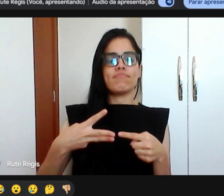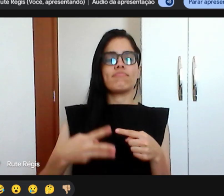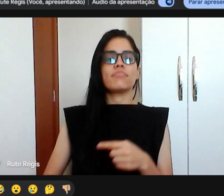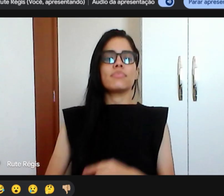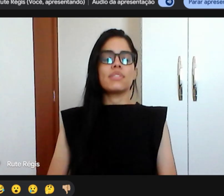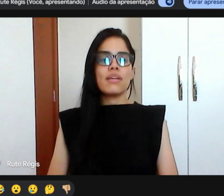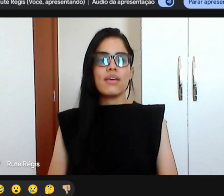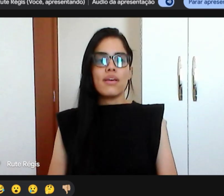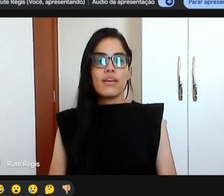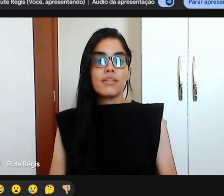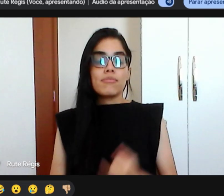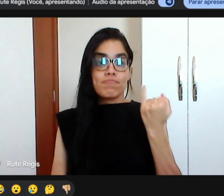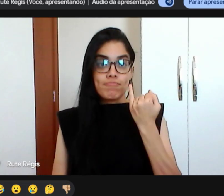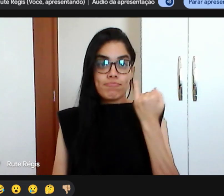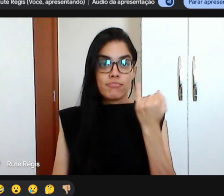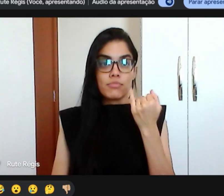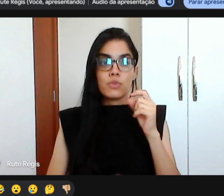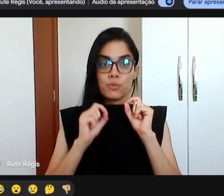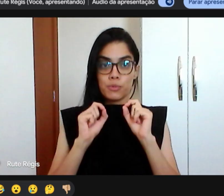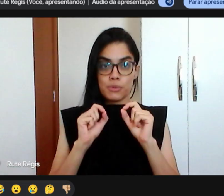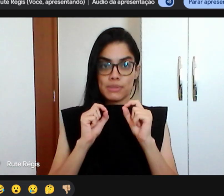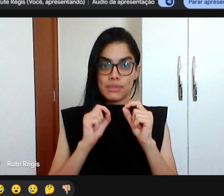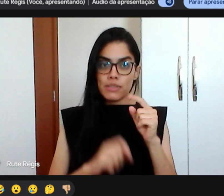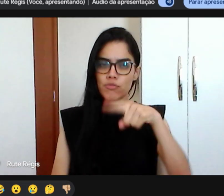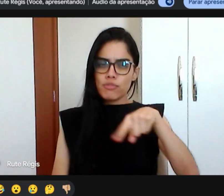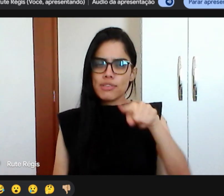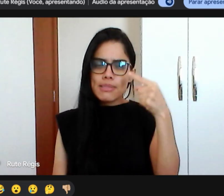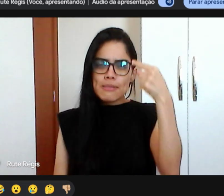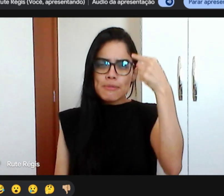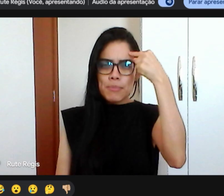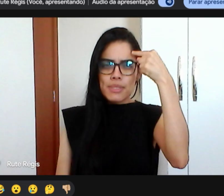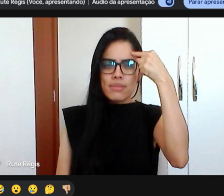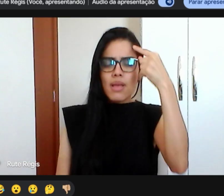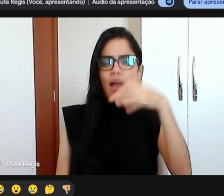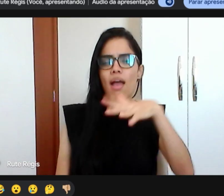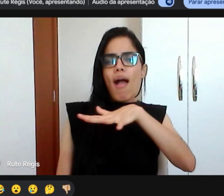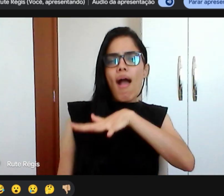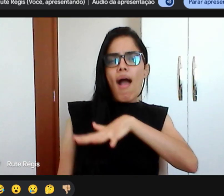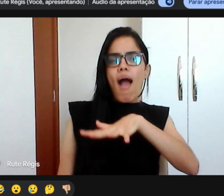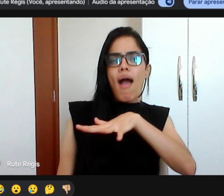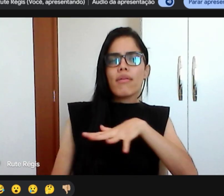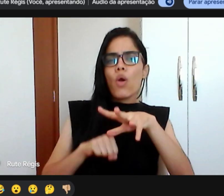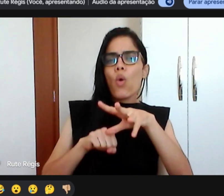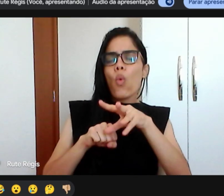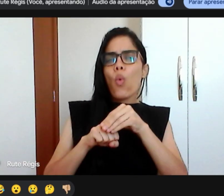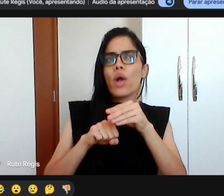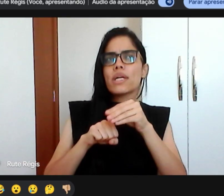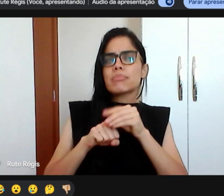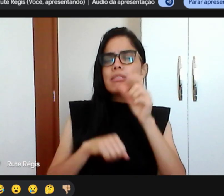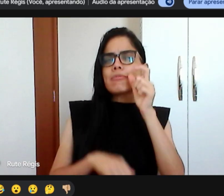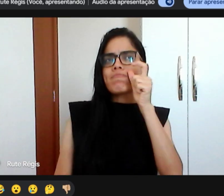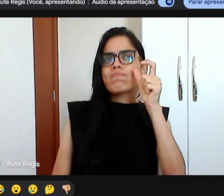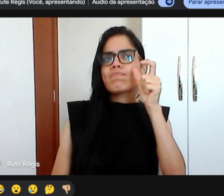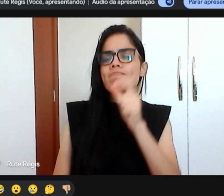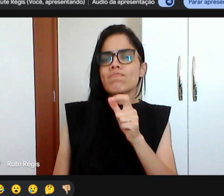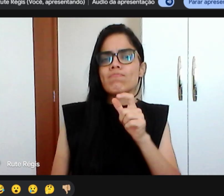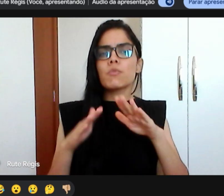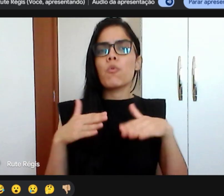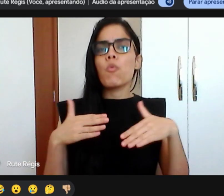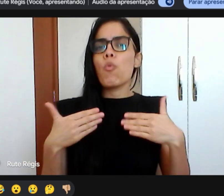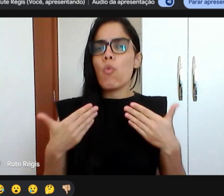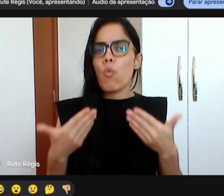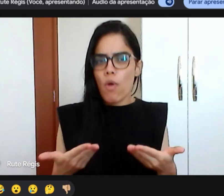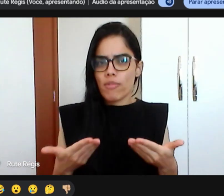Aqui, como vocês podem ver, temos três tópicos importantes que vocês precisam pensar. Qual é a área